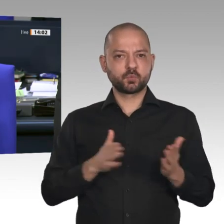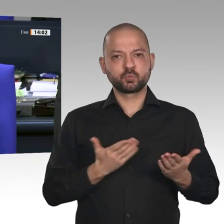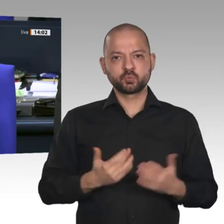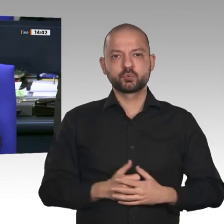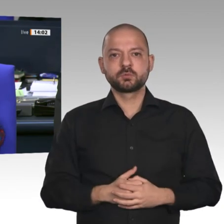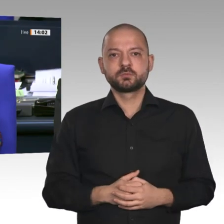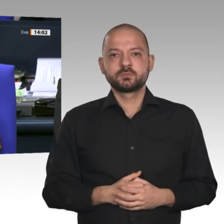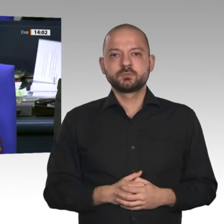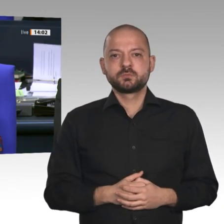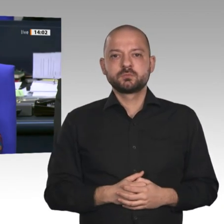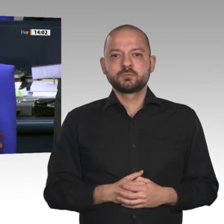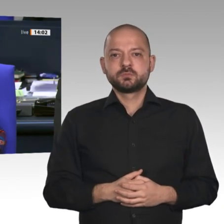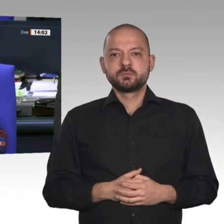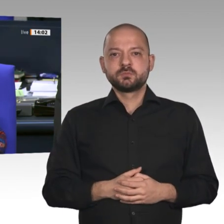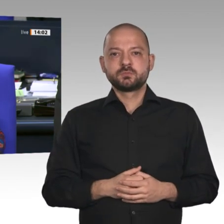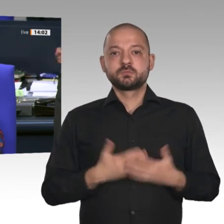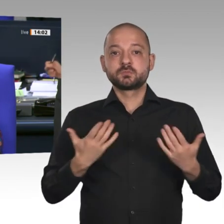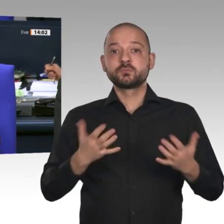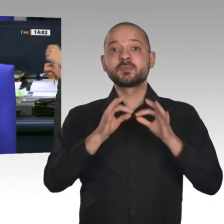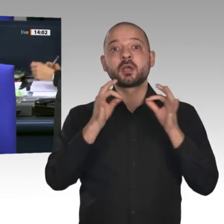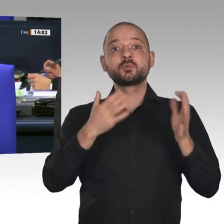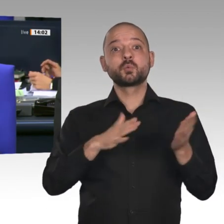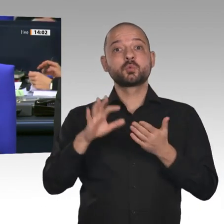unserer Geschäftsordnung die weitere Beratung.